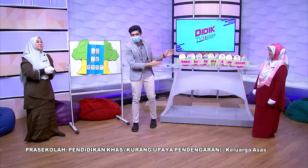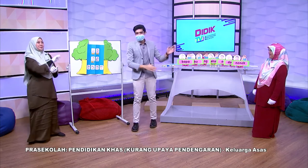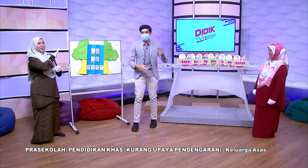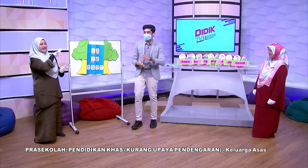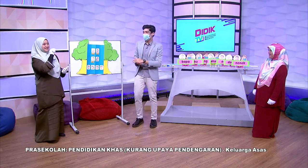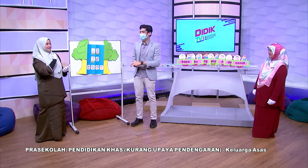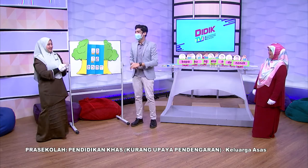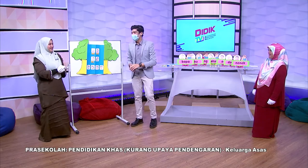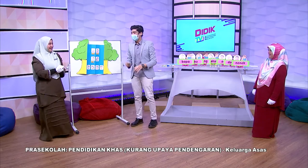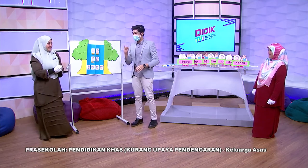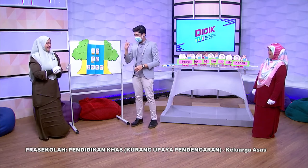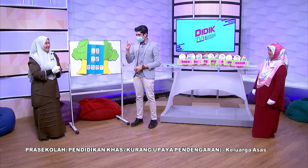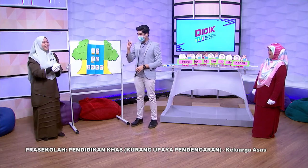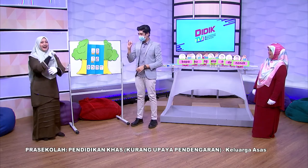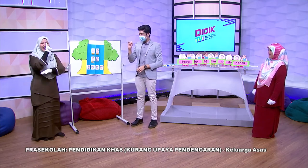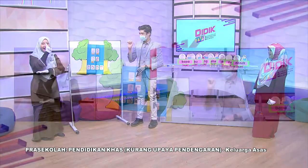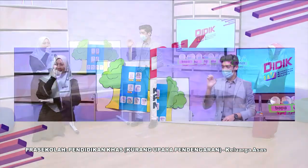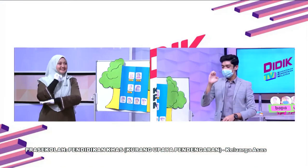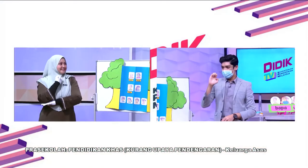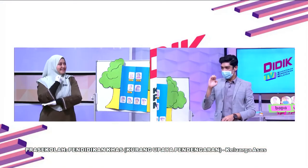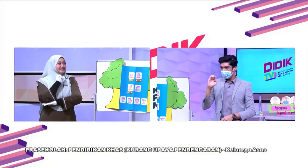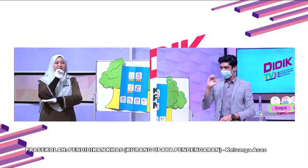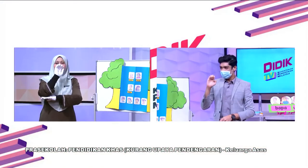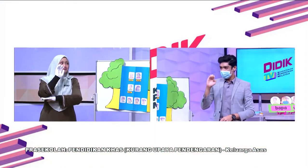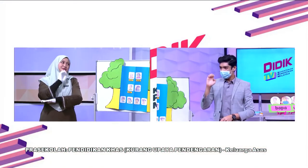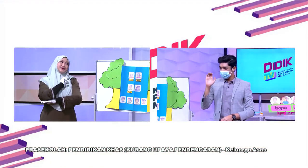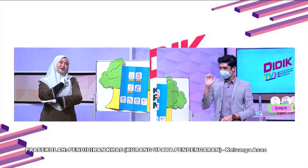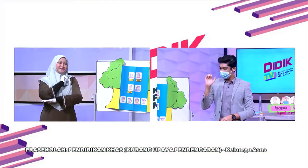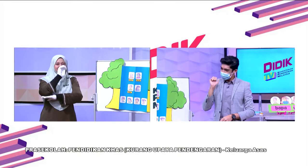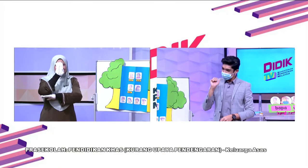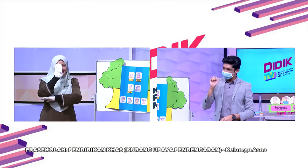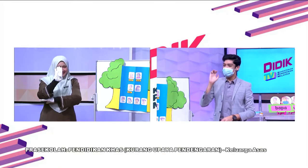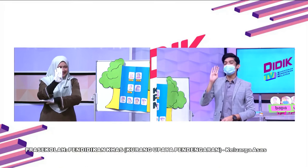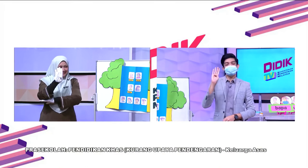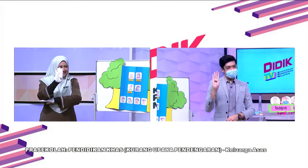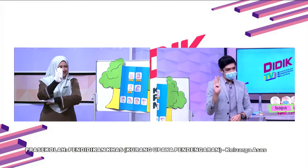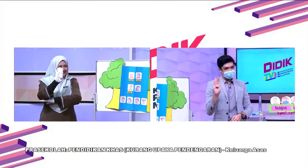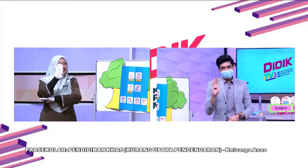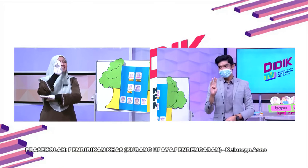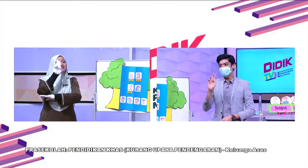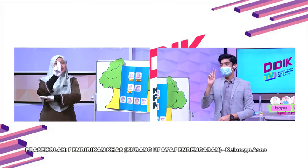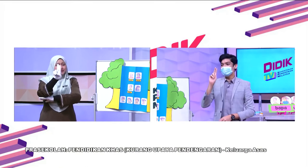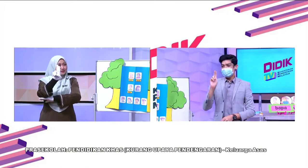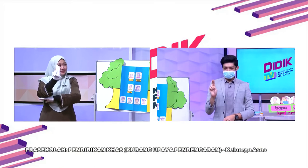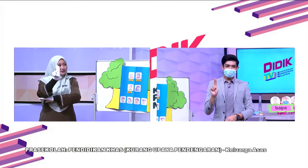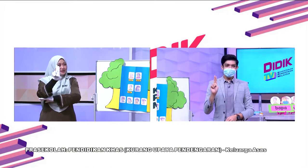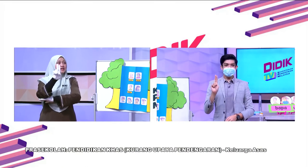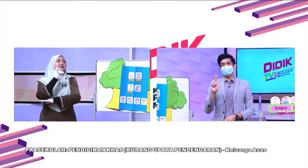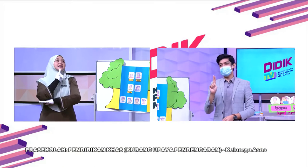itu Diva by Novi Gaby Uh oke